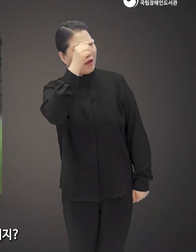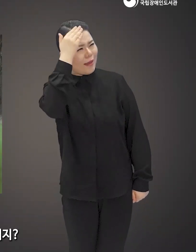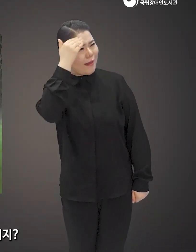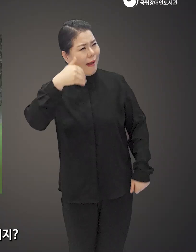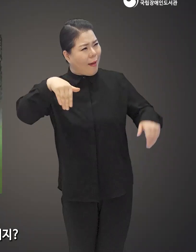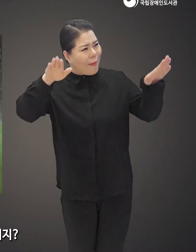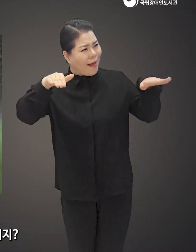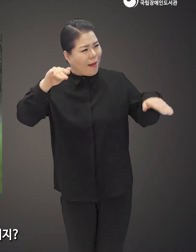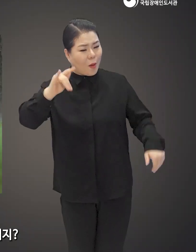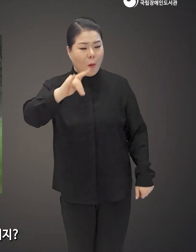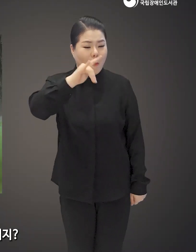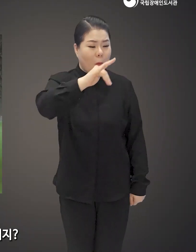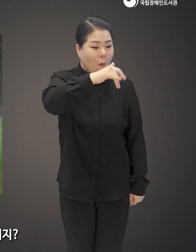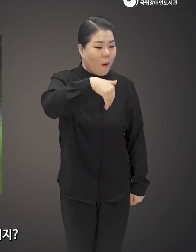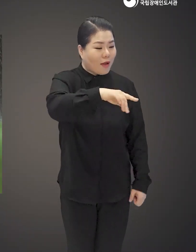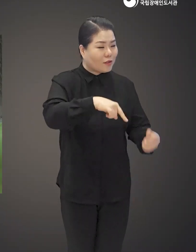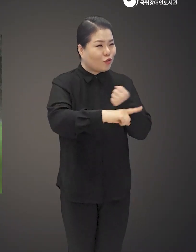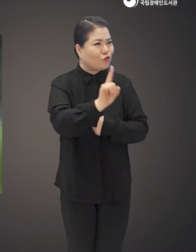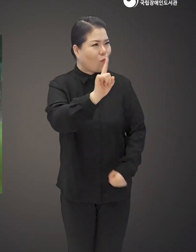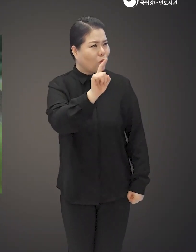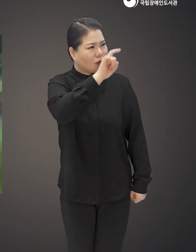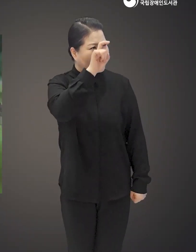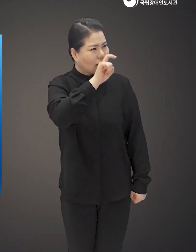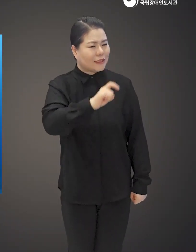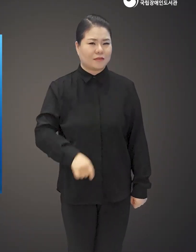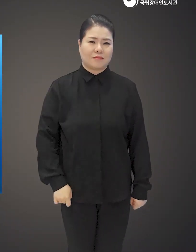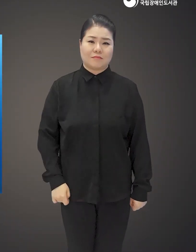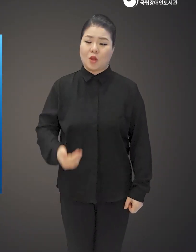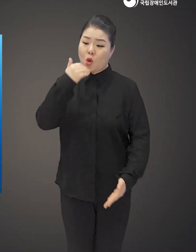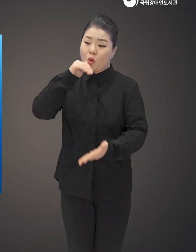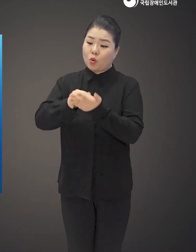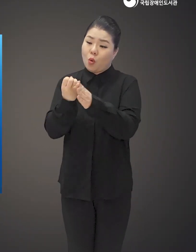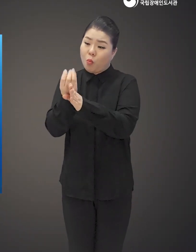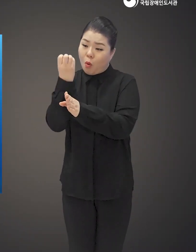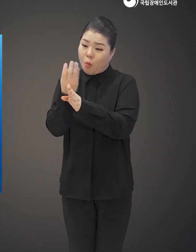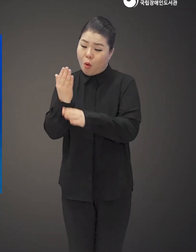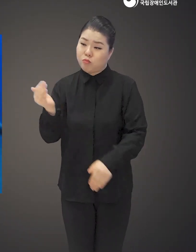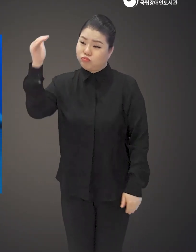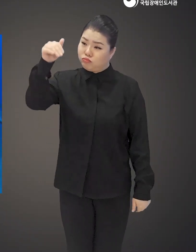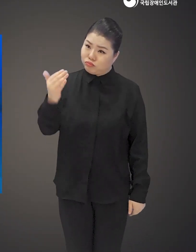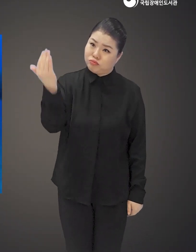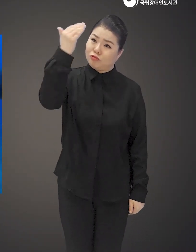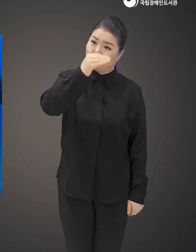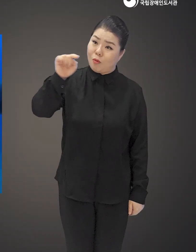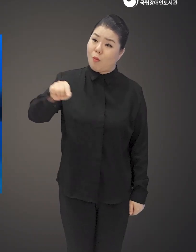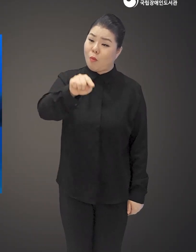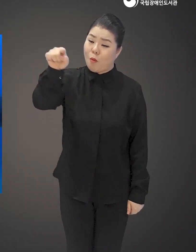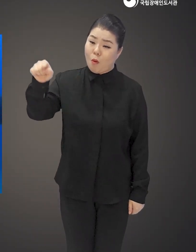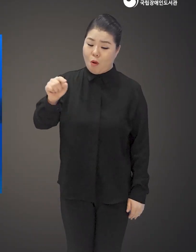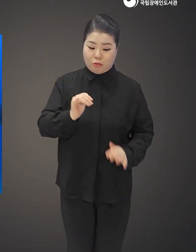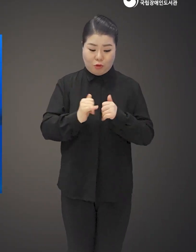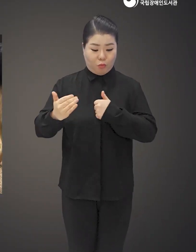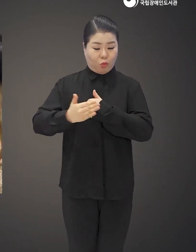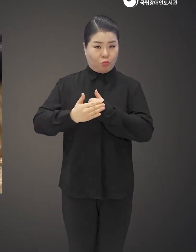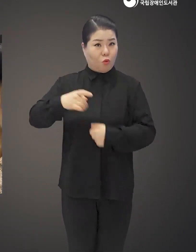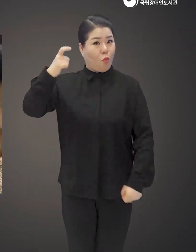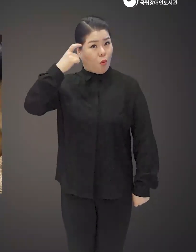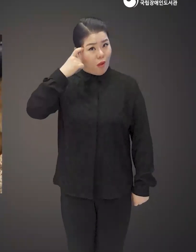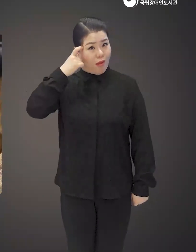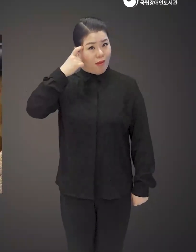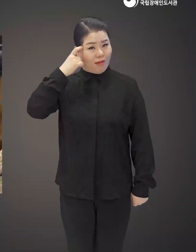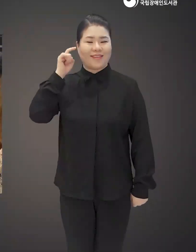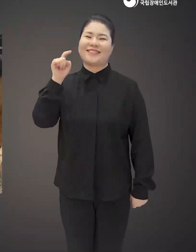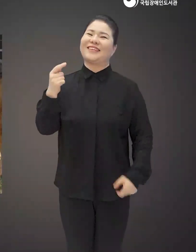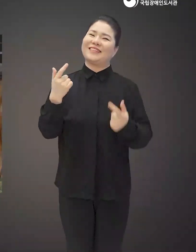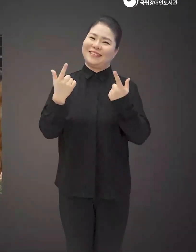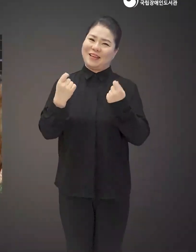갑자기 총총거리며 뛰어가는 이유는 뭐지? 돌고래들은 대체 왜 우리 인간들을 도와줄까? 이렇게